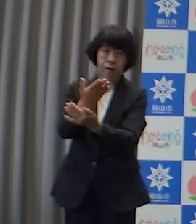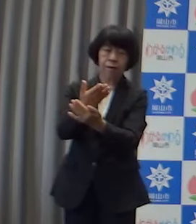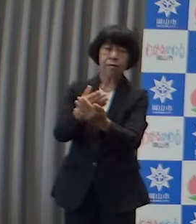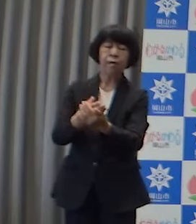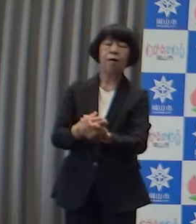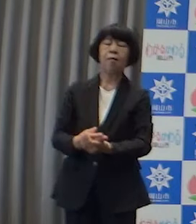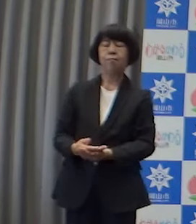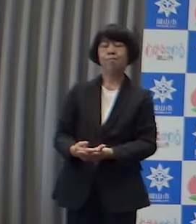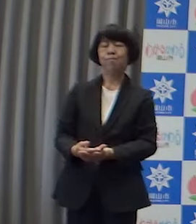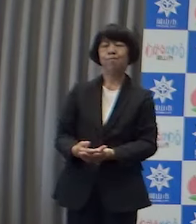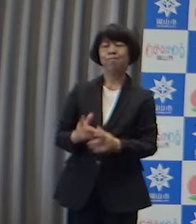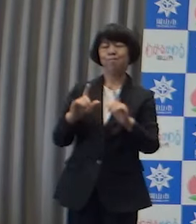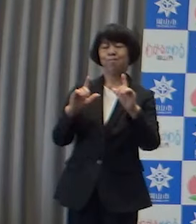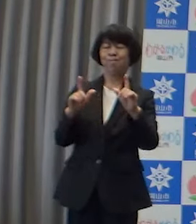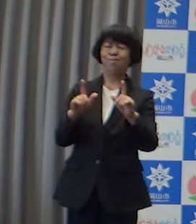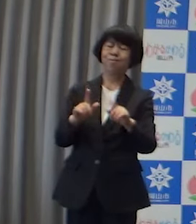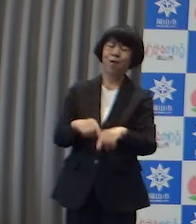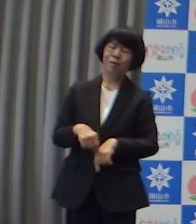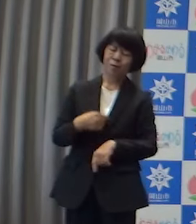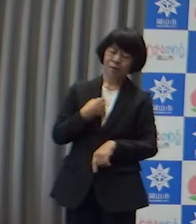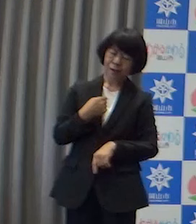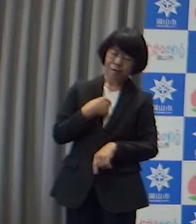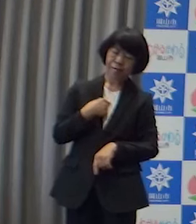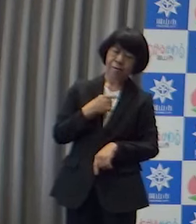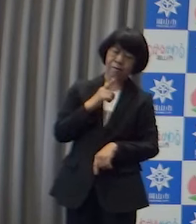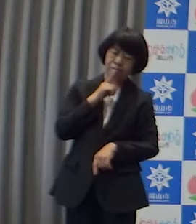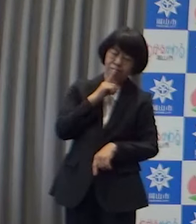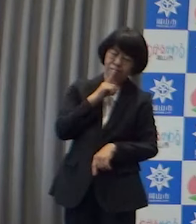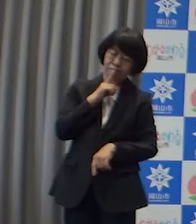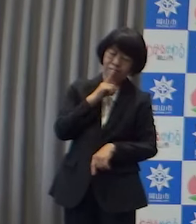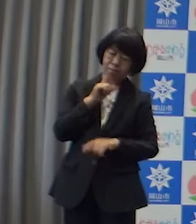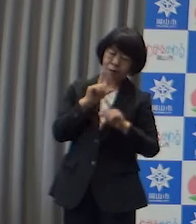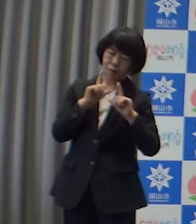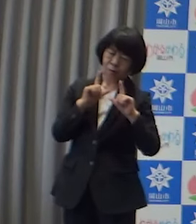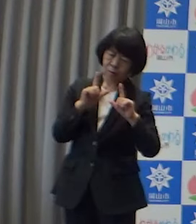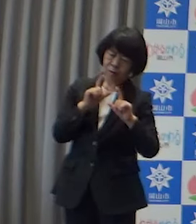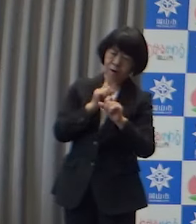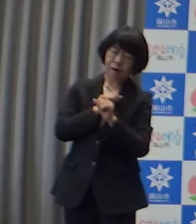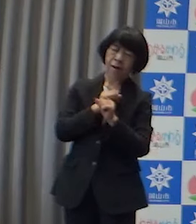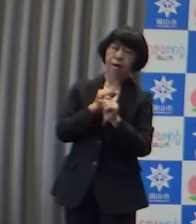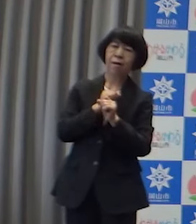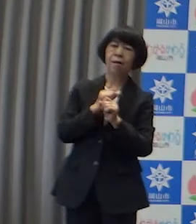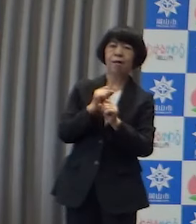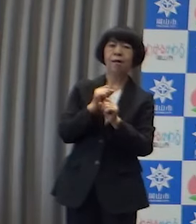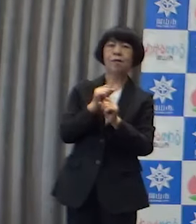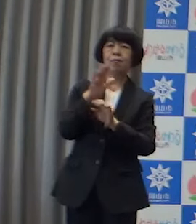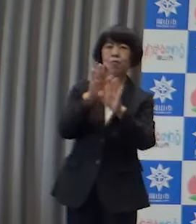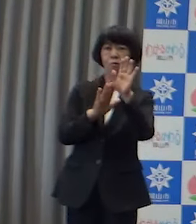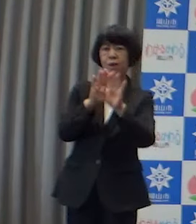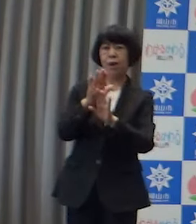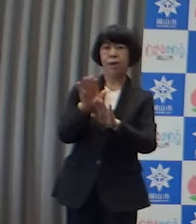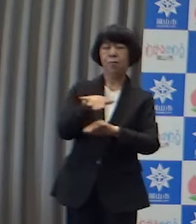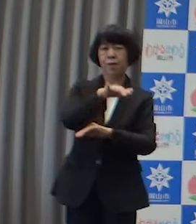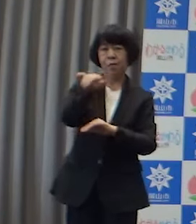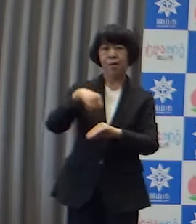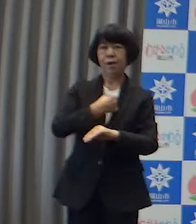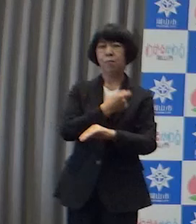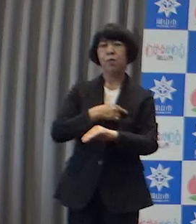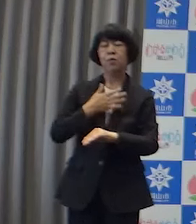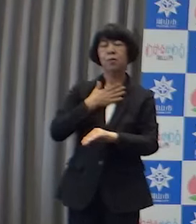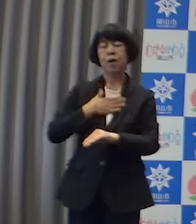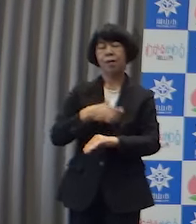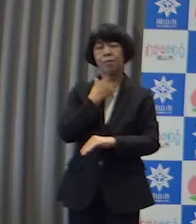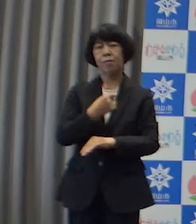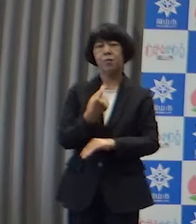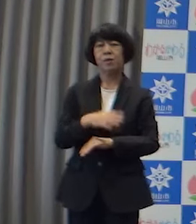この沈黙が意味するところをお分かりいただければと思うんですけれども、まあ、ここ数年ずっと会談